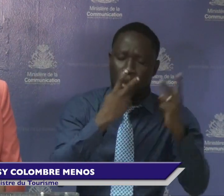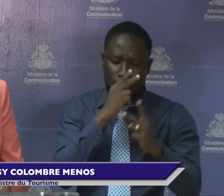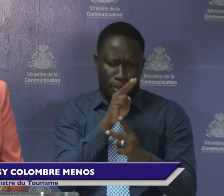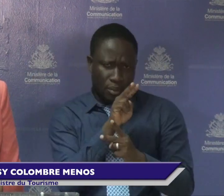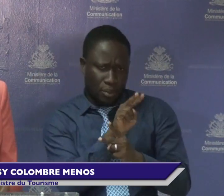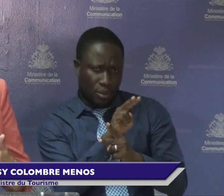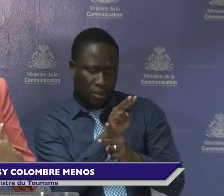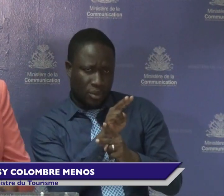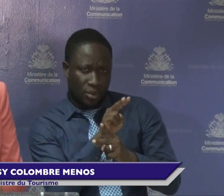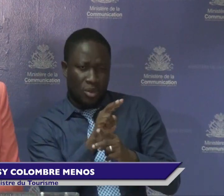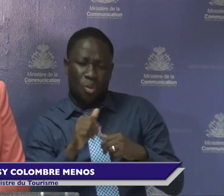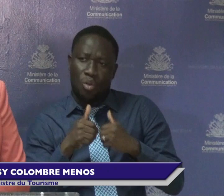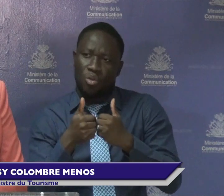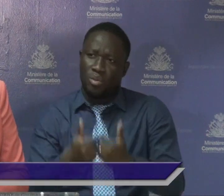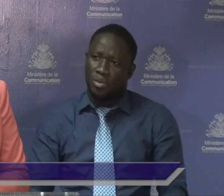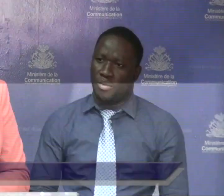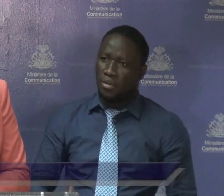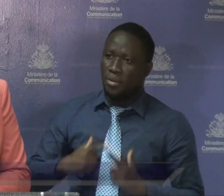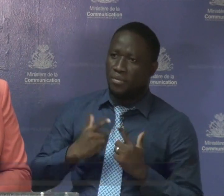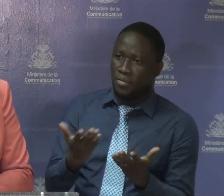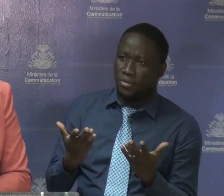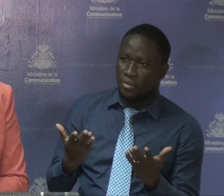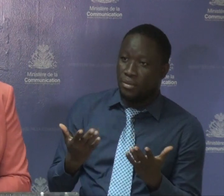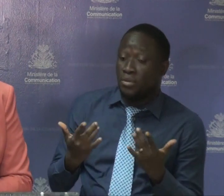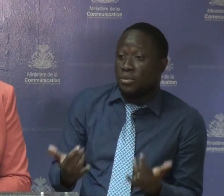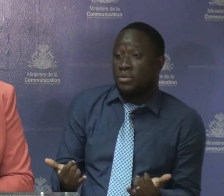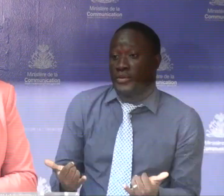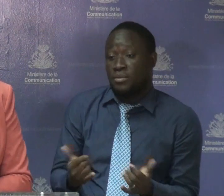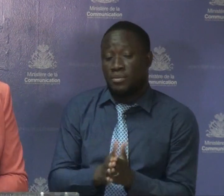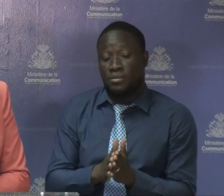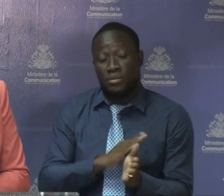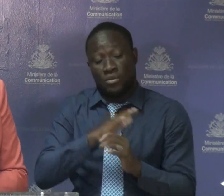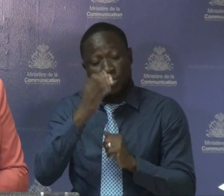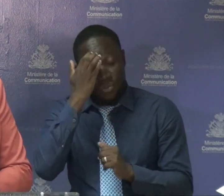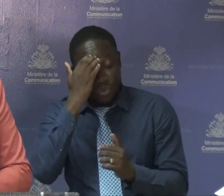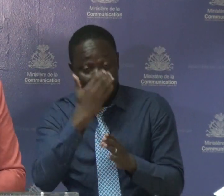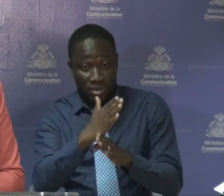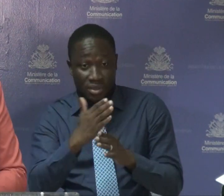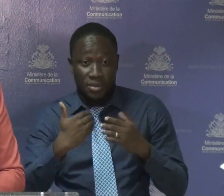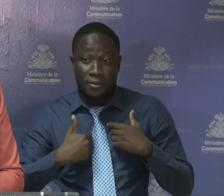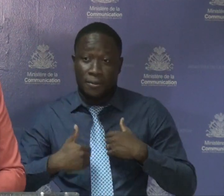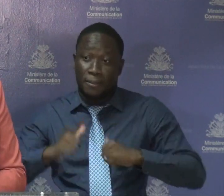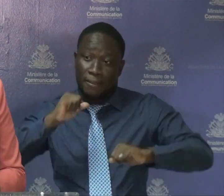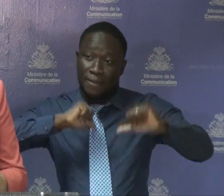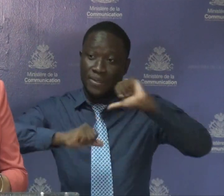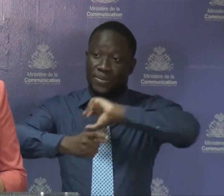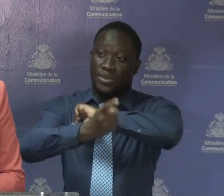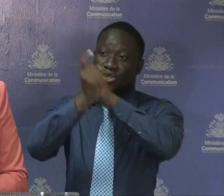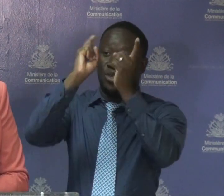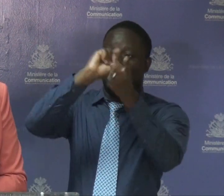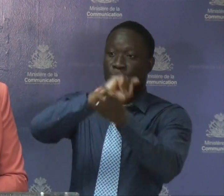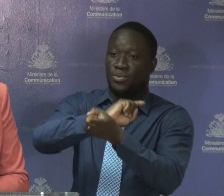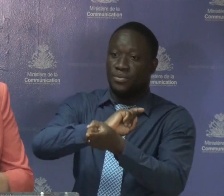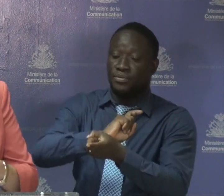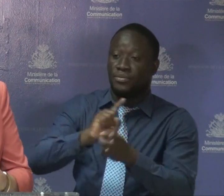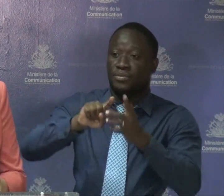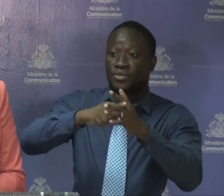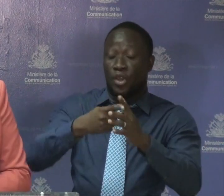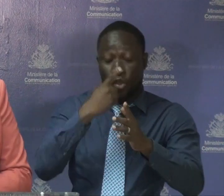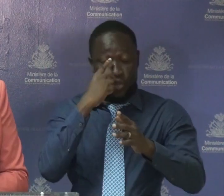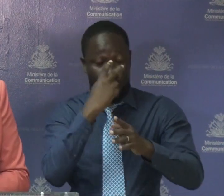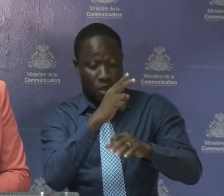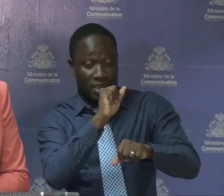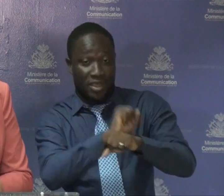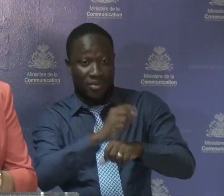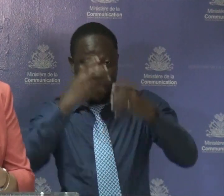cadre, dans quelles conditions que ils vivent. Je dis, nous tous nous connaissons que y a une caravane de changement qui est lancée. Et nous, qui travaille